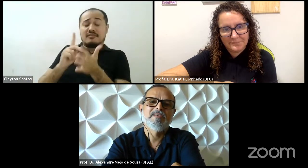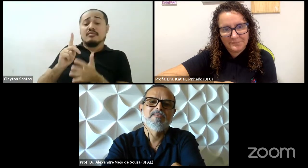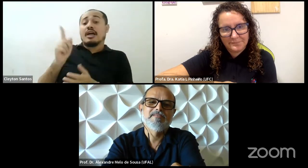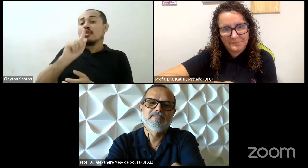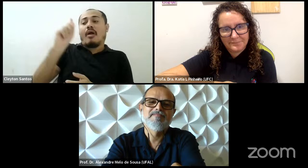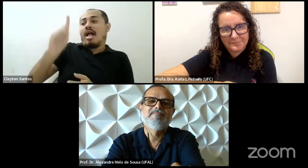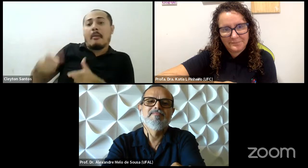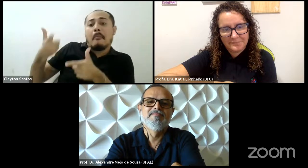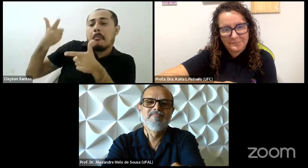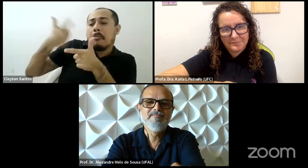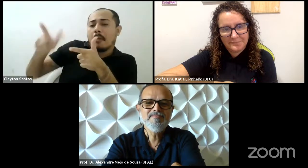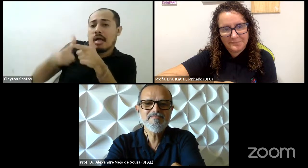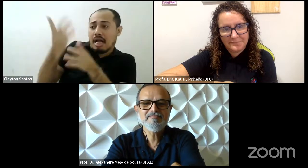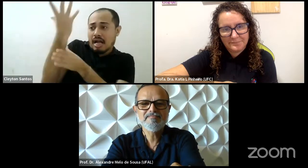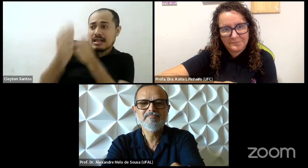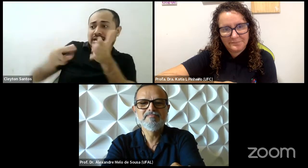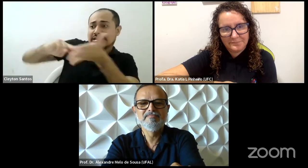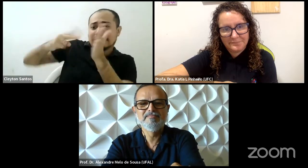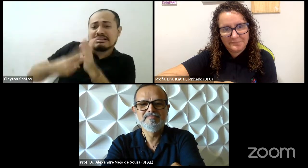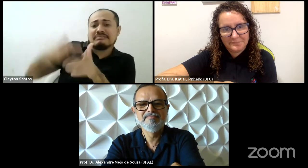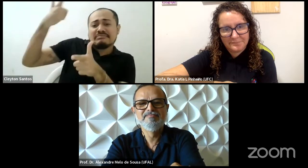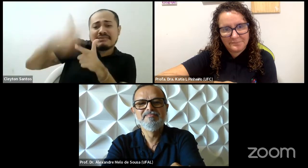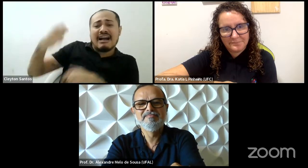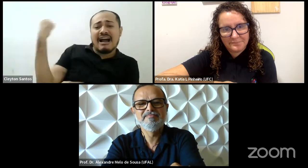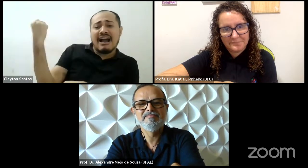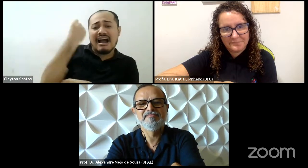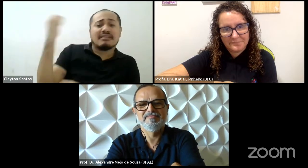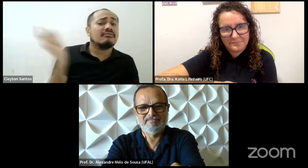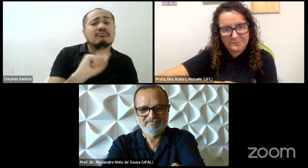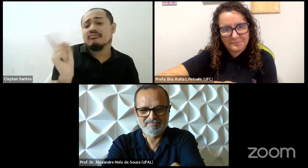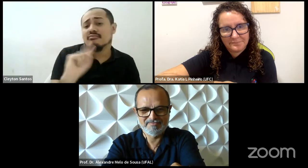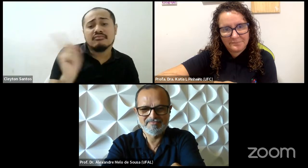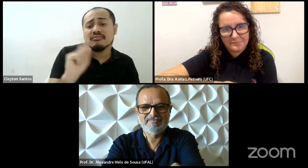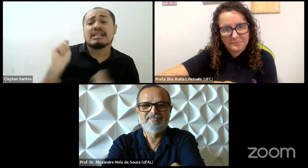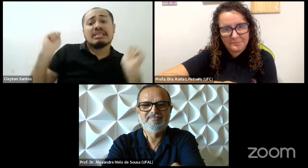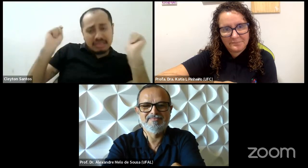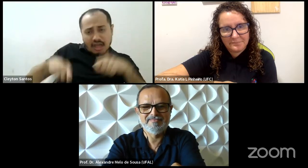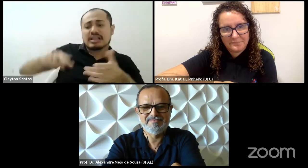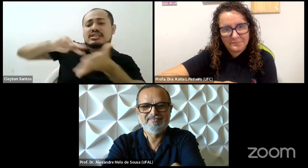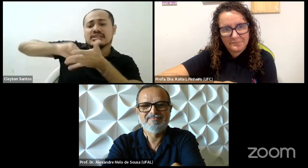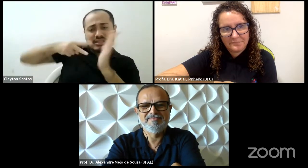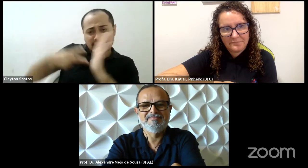da comunidade surda, uma comunicação diária, né? Uma comunicação